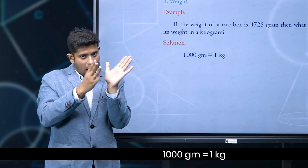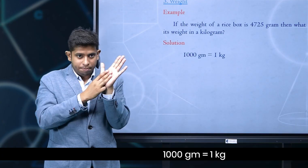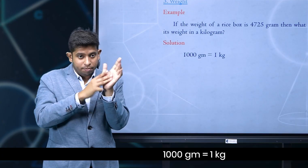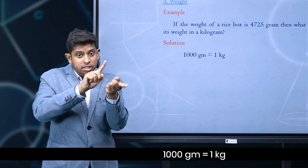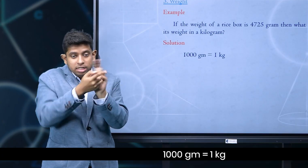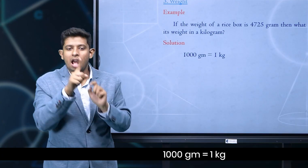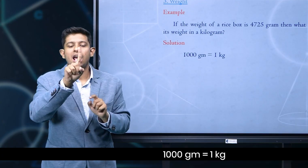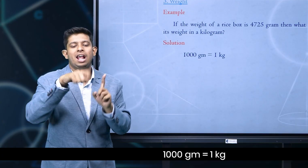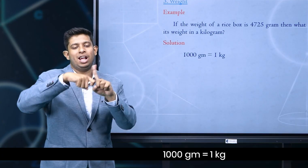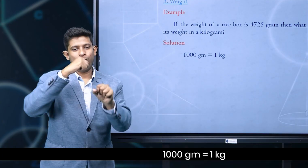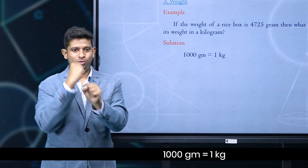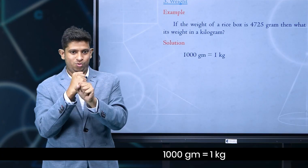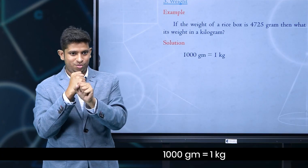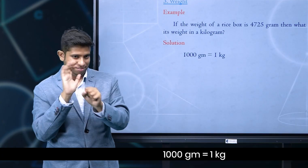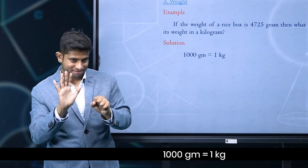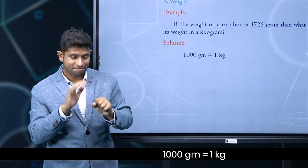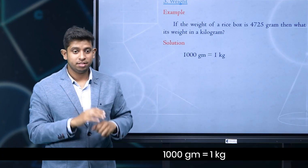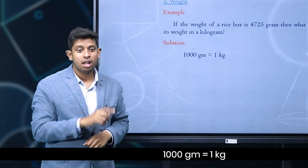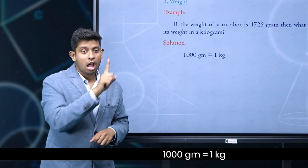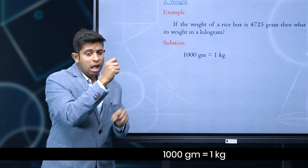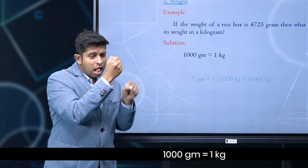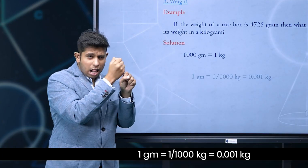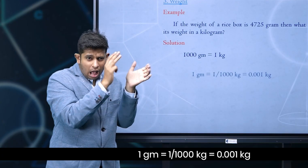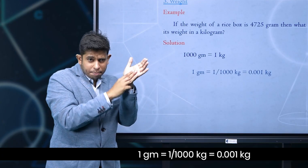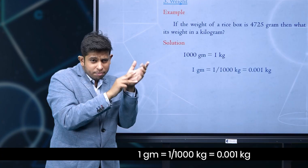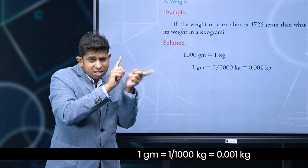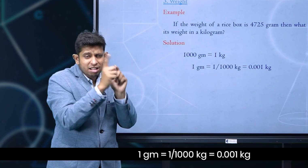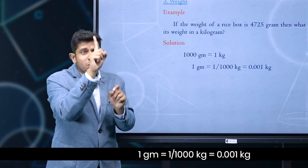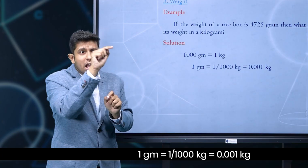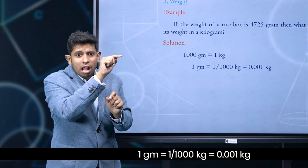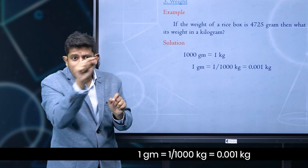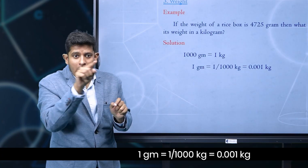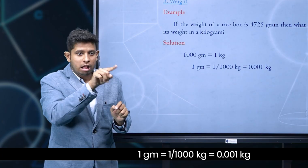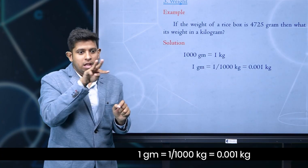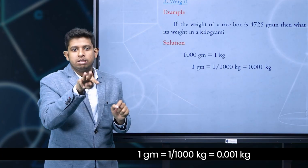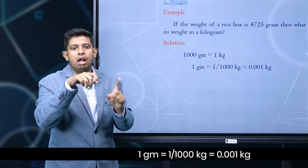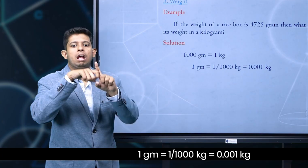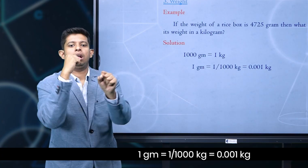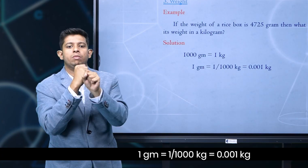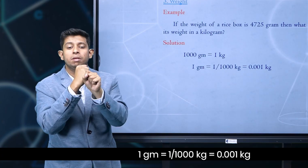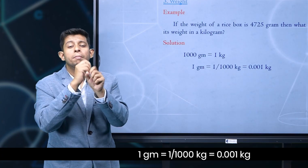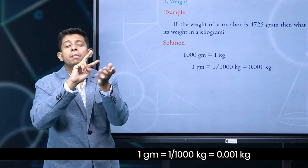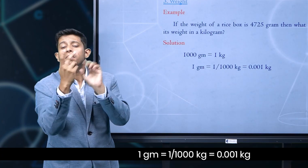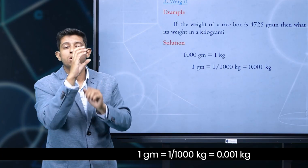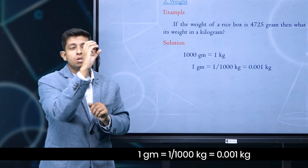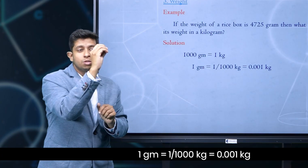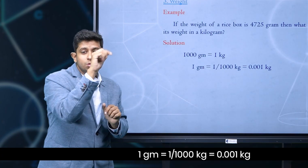1000 ग्रॅम बरोबर 1 किलो. 1 ग्रॅम बरोबर 1 भागिले 1000 किलोग्राम